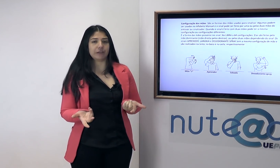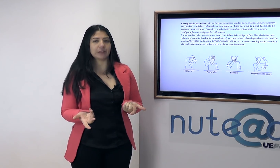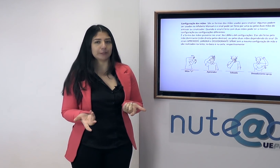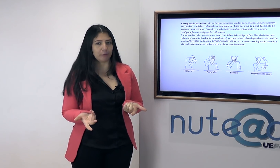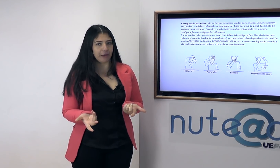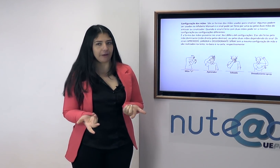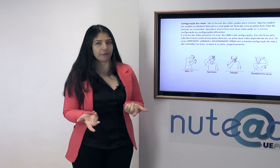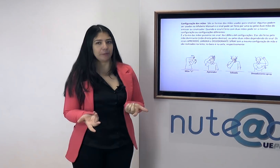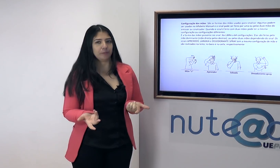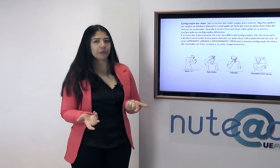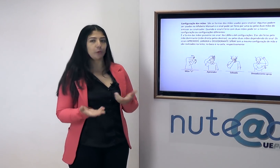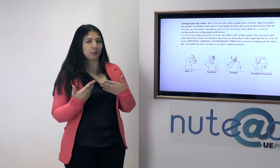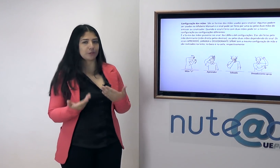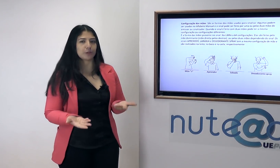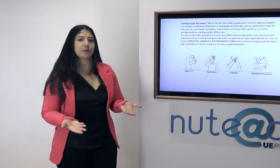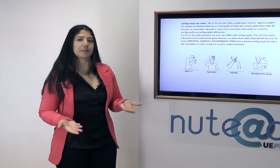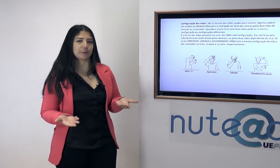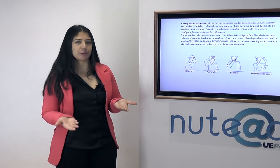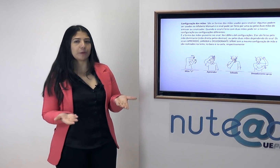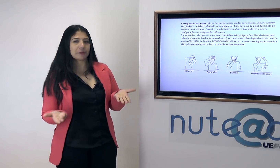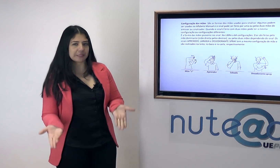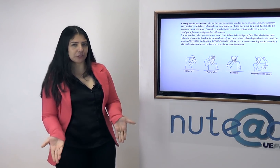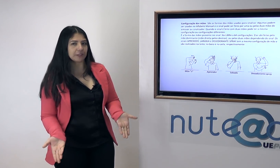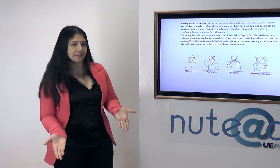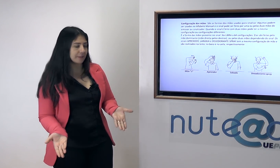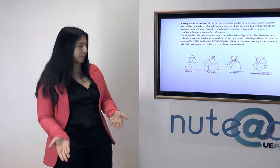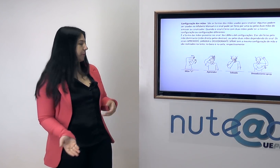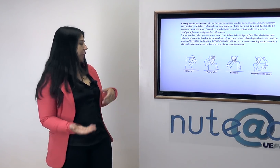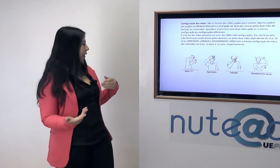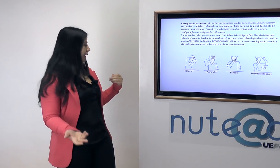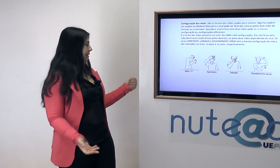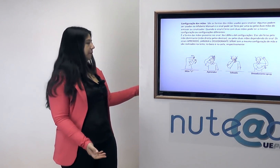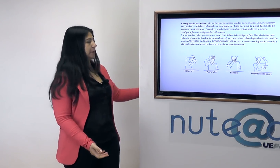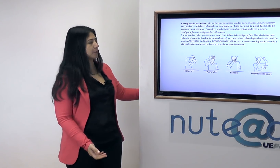significado da palavra. Então, por isso, nós precisamos tomar bastante atenção com relação a isso.